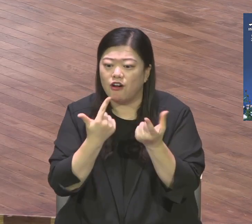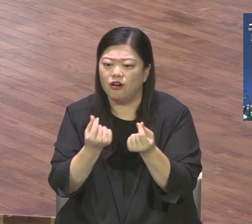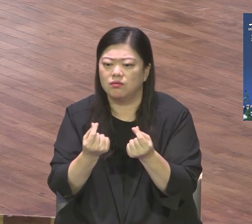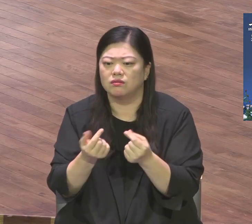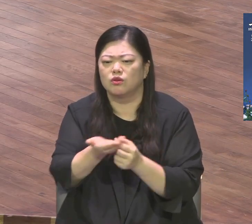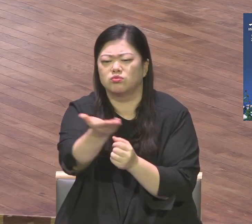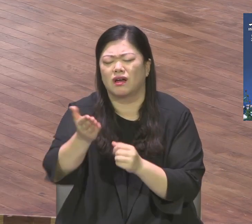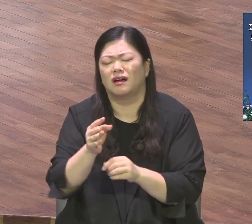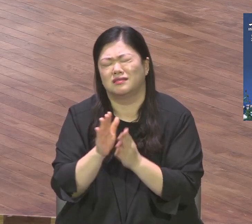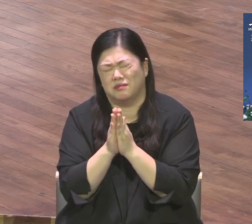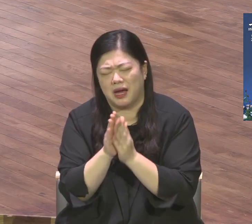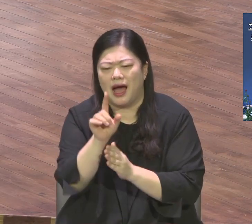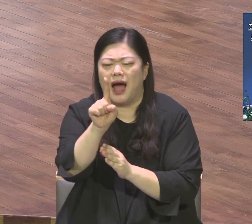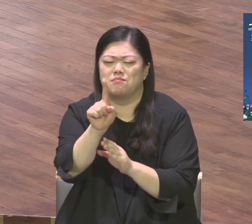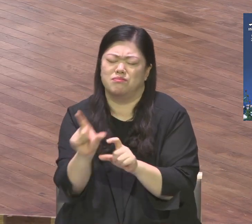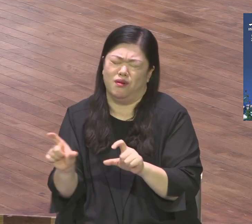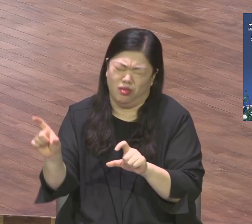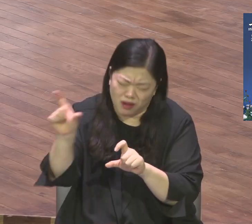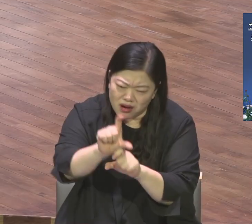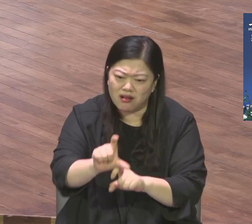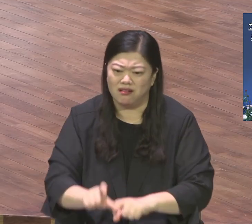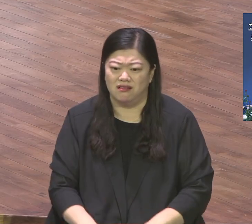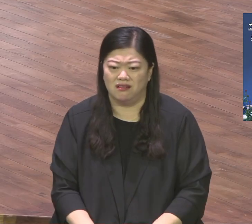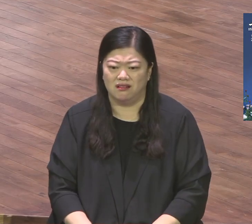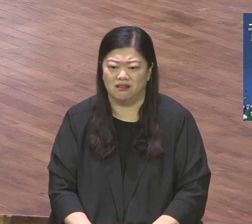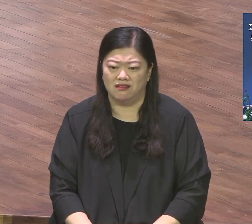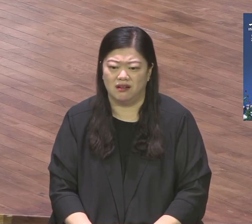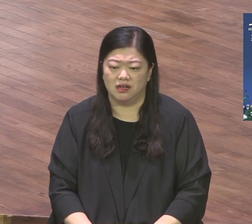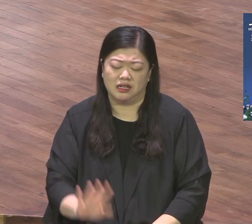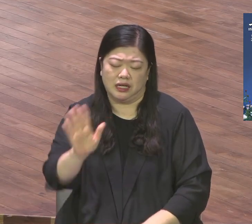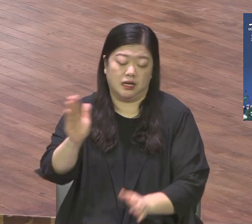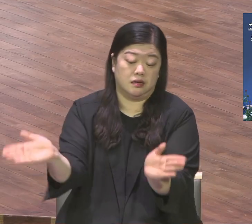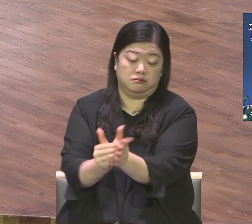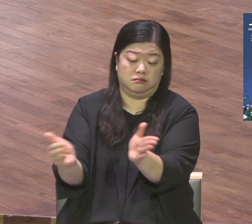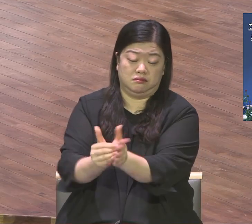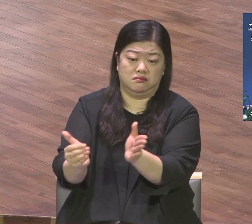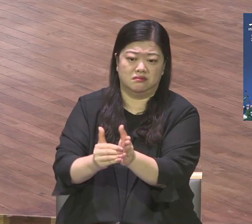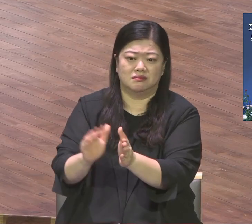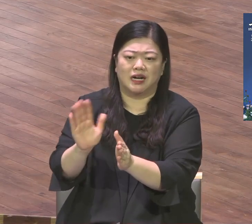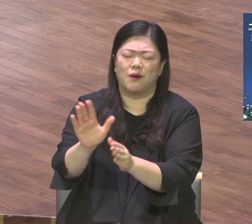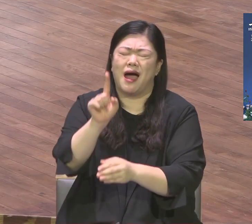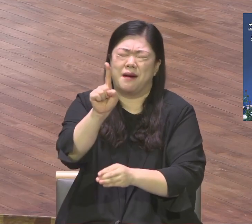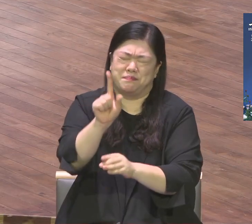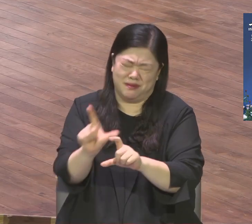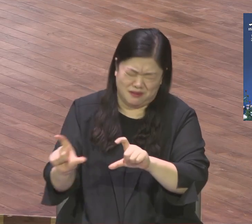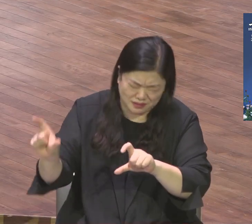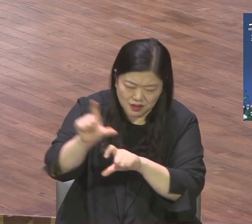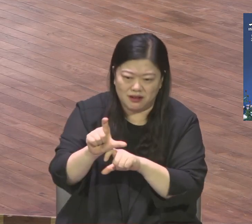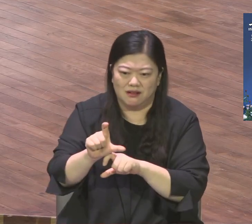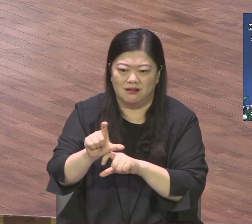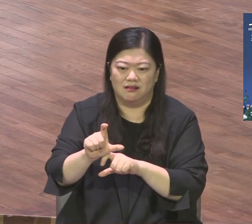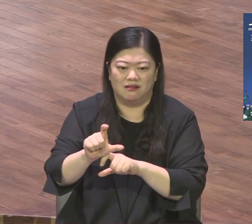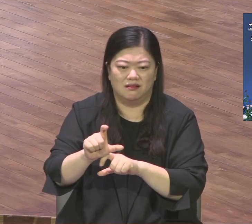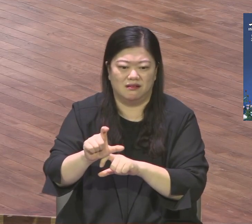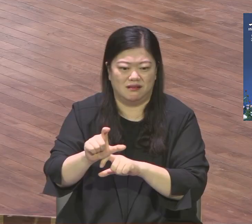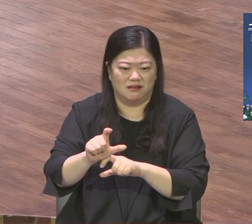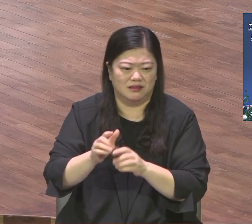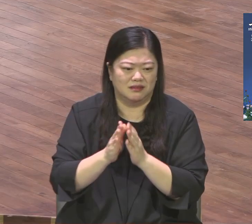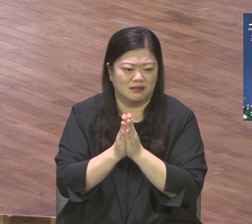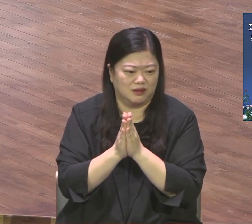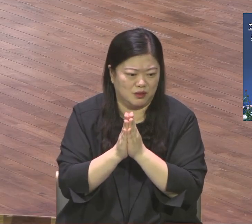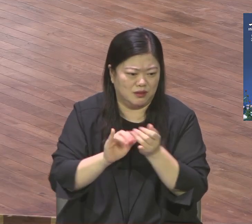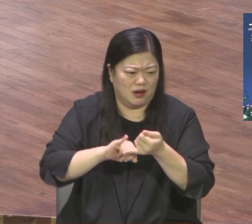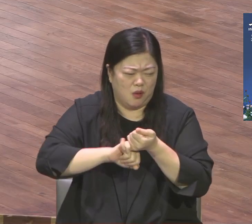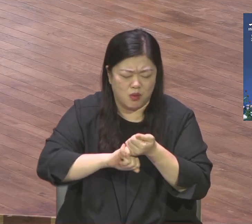보라고. 기회를 주는 거예요. 치유받아 보라고. 얼마나 여러분이 이 한 번 더 이 속에 어마어마한